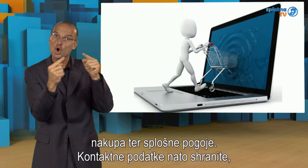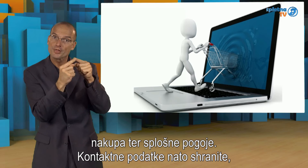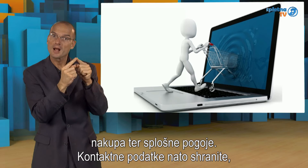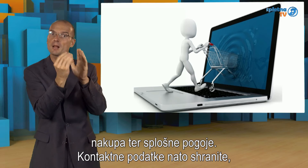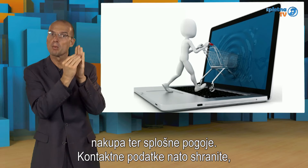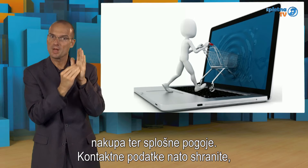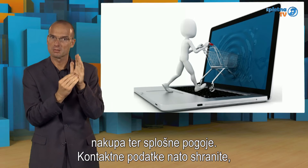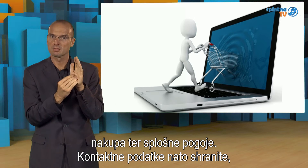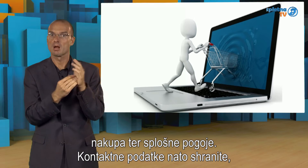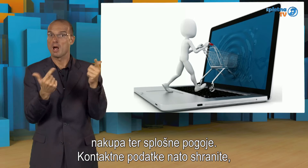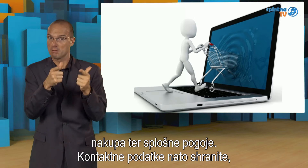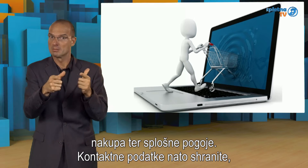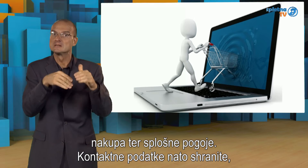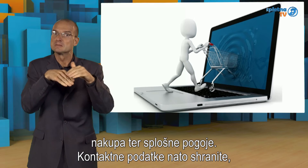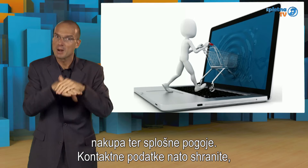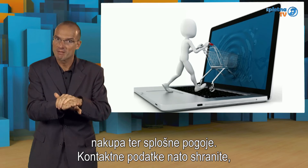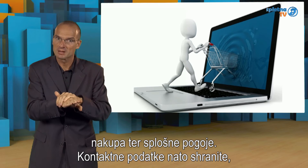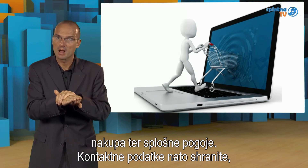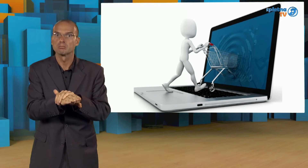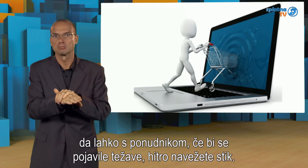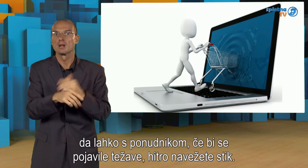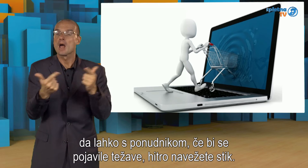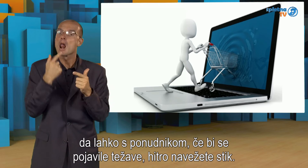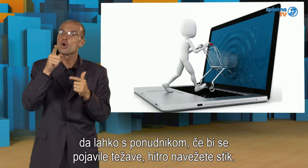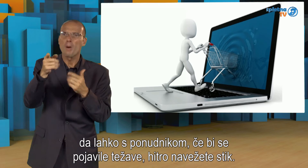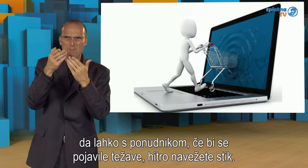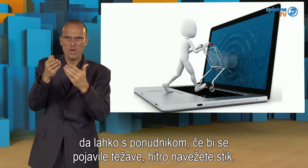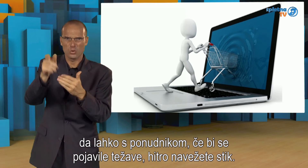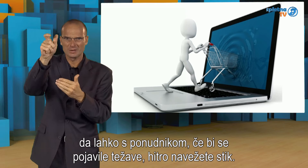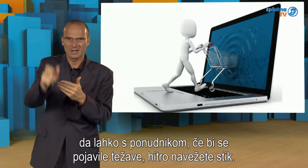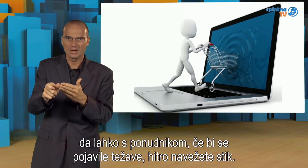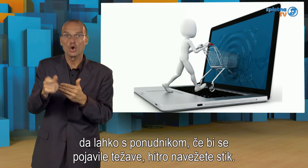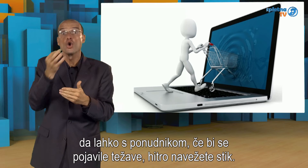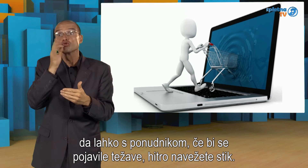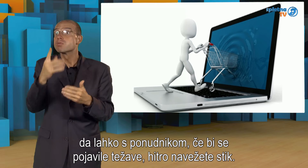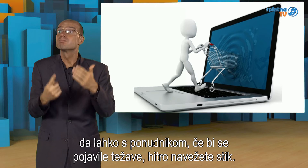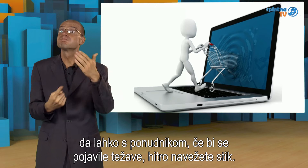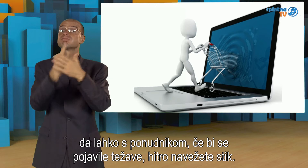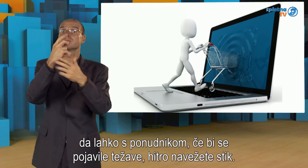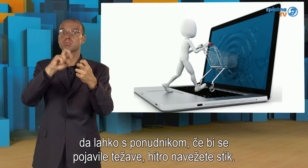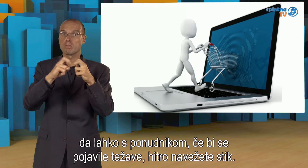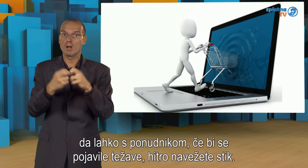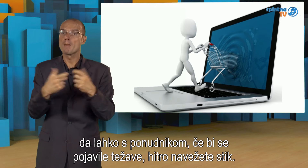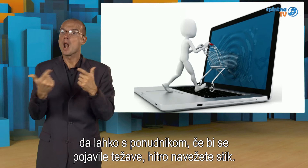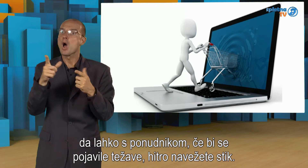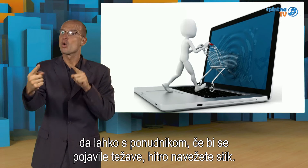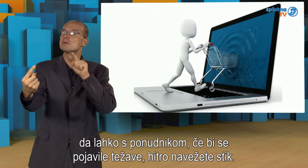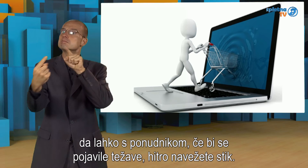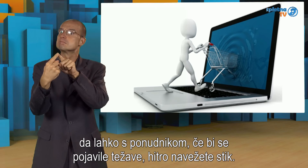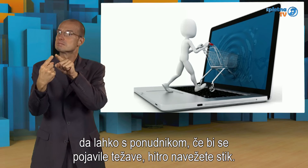Kontaktne podatke nato shranite, da lahko s ponudnikom, če bi se pojavile težave, lahko hitro navežete stik.